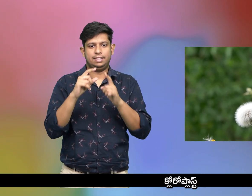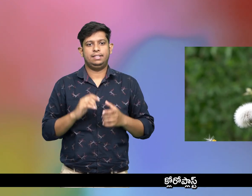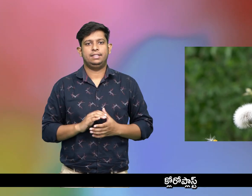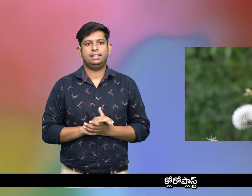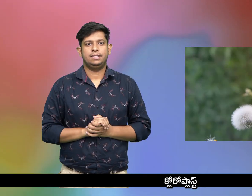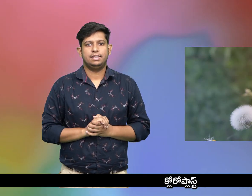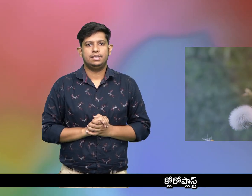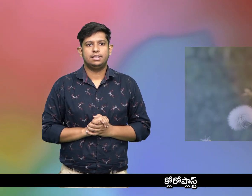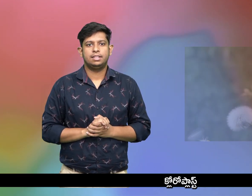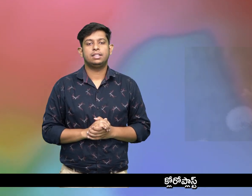క్లోరోప్లాస్ట్,